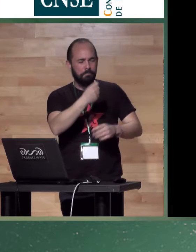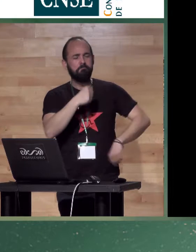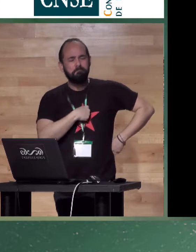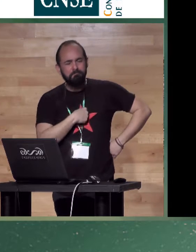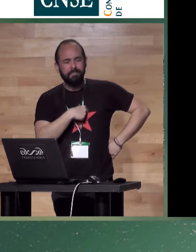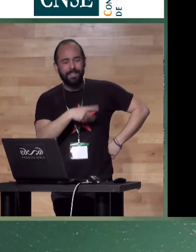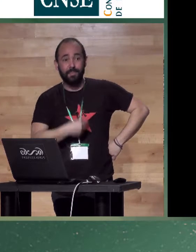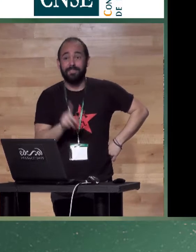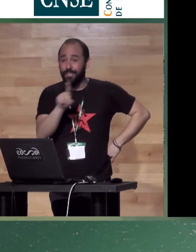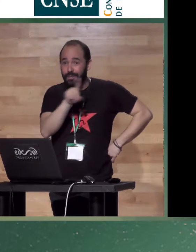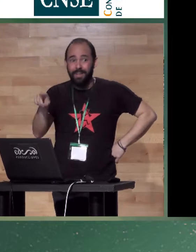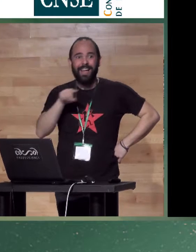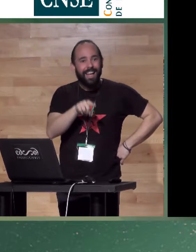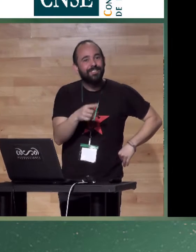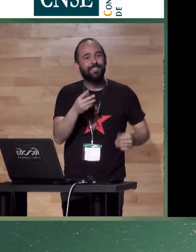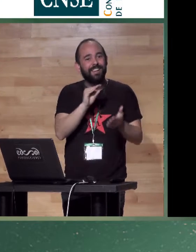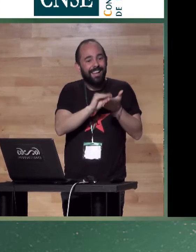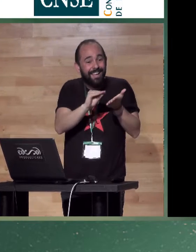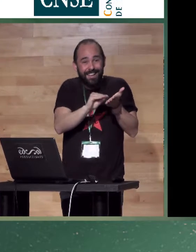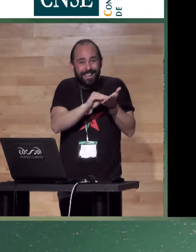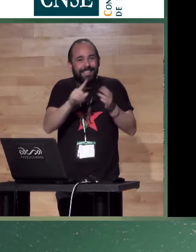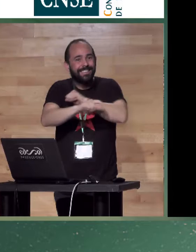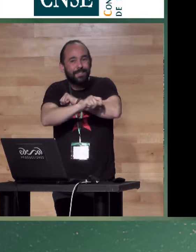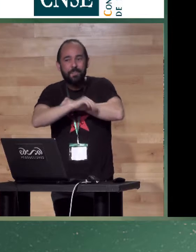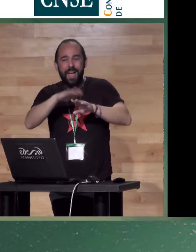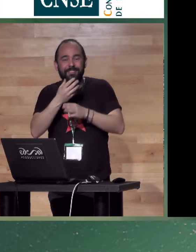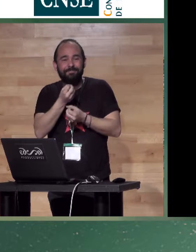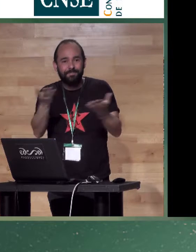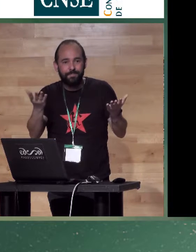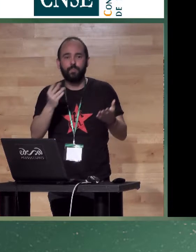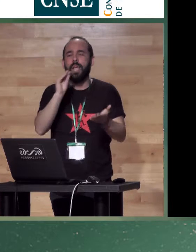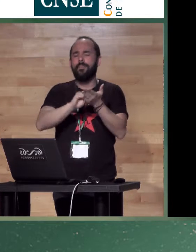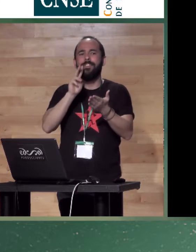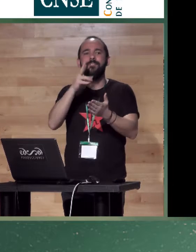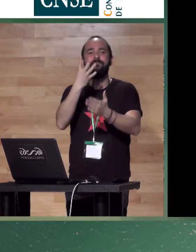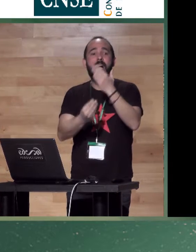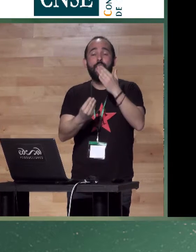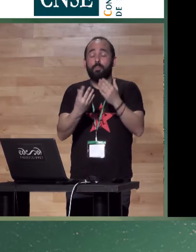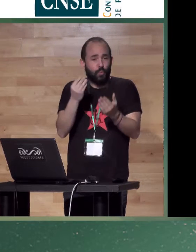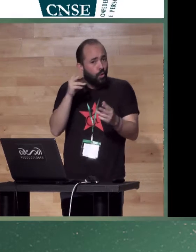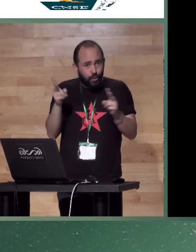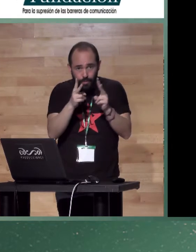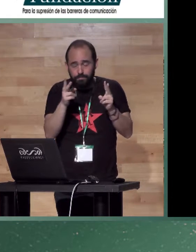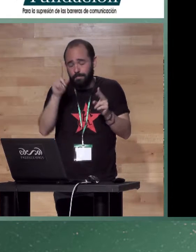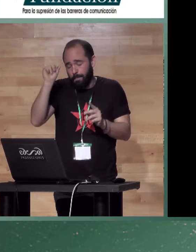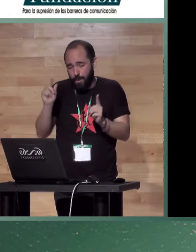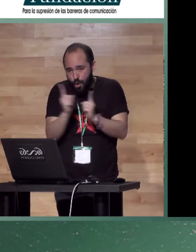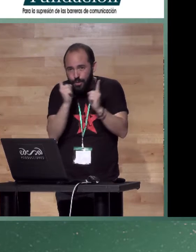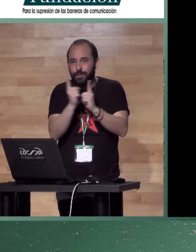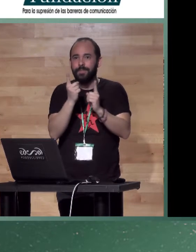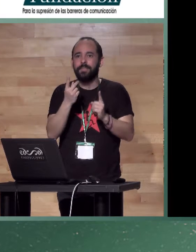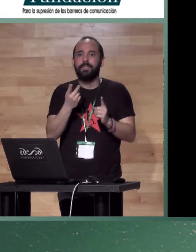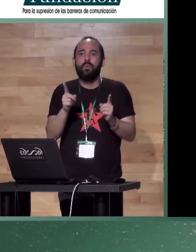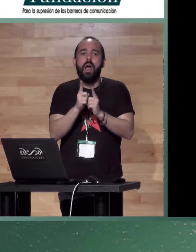listo, he visto el cenicero lleno de cosas, he visto un montón de botellas. Eso es un truco de guión para dar información.